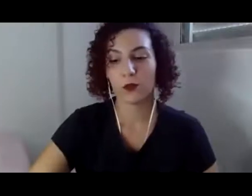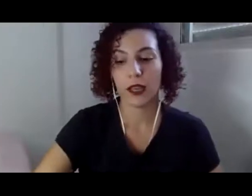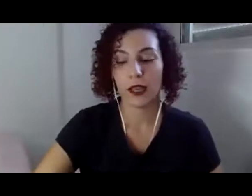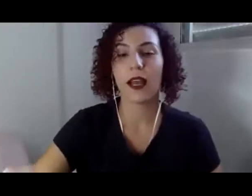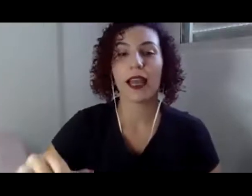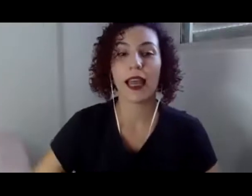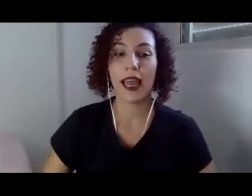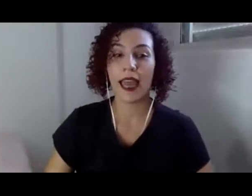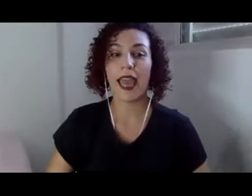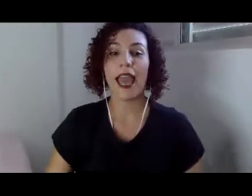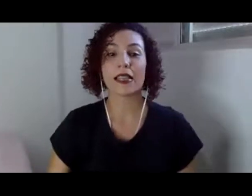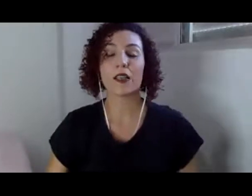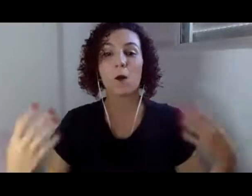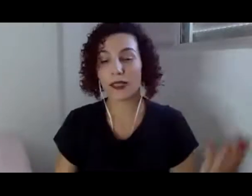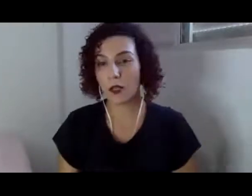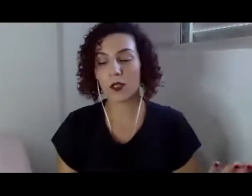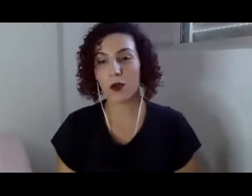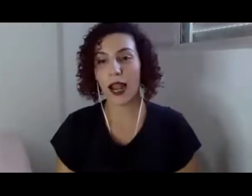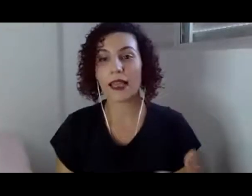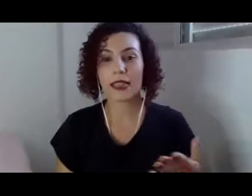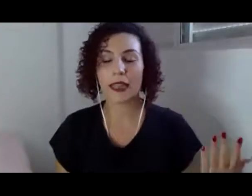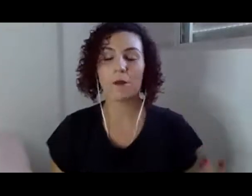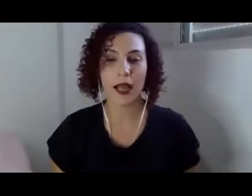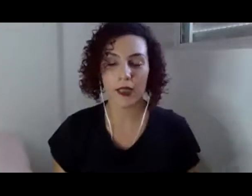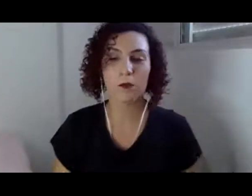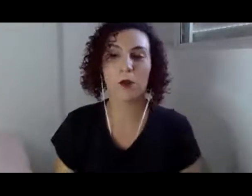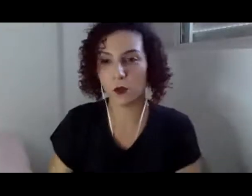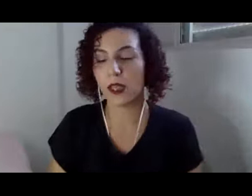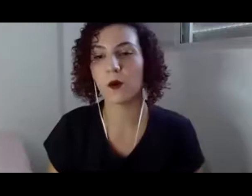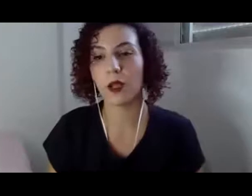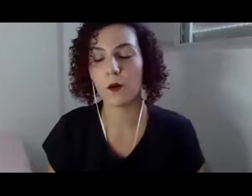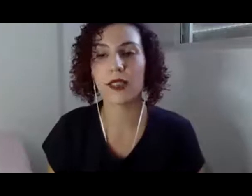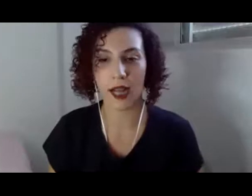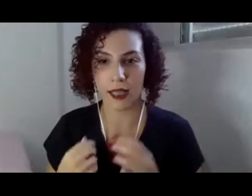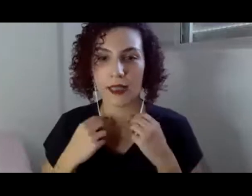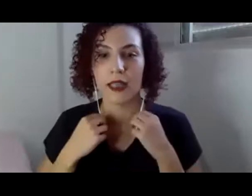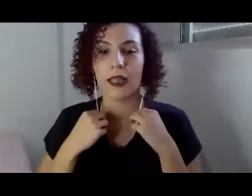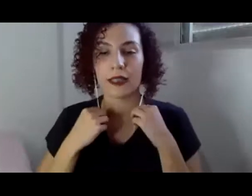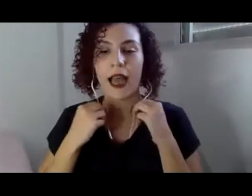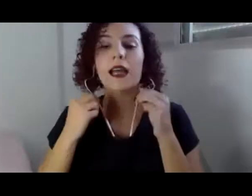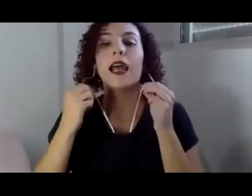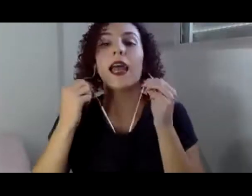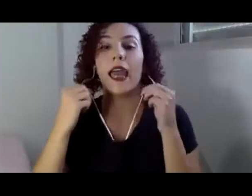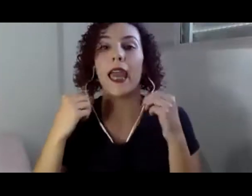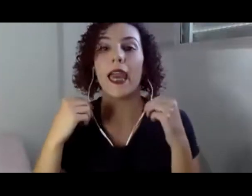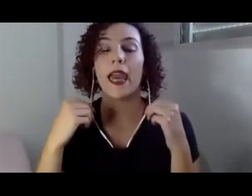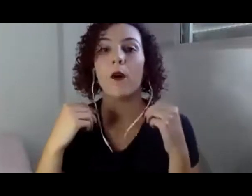isso. Assim como as línguas orais, cada país possui a sua língua de sinais, tá?